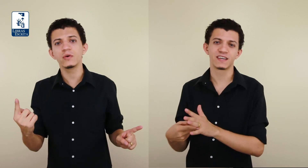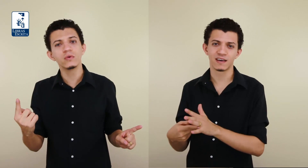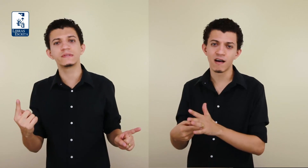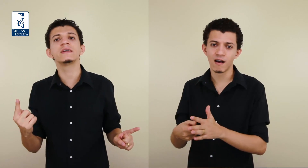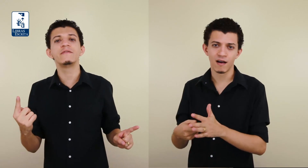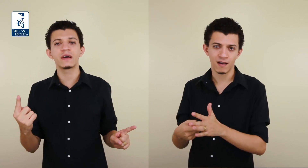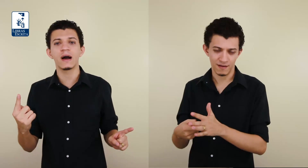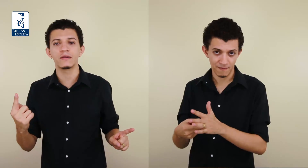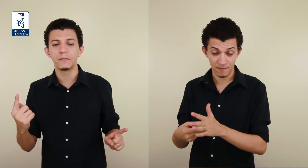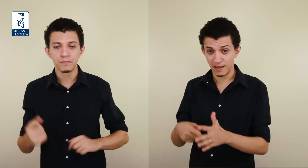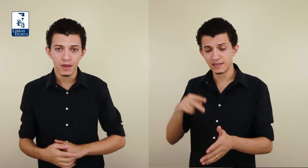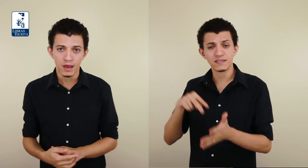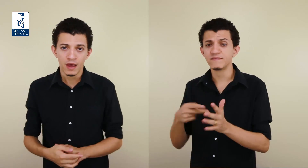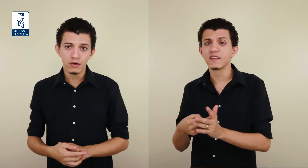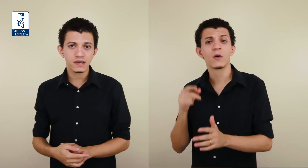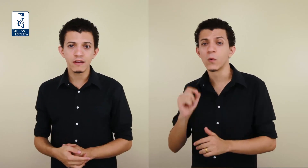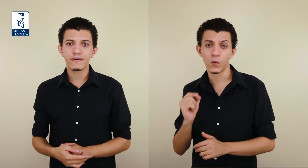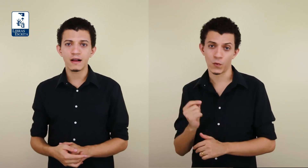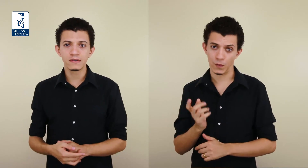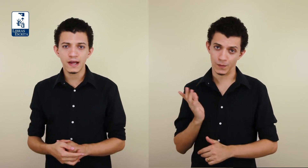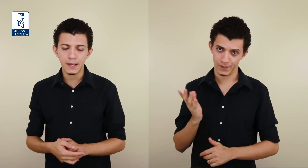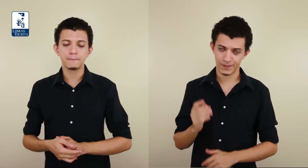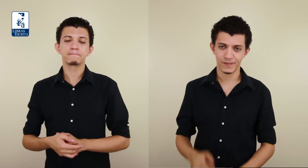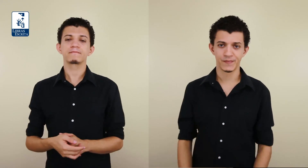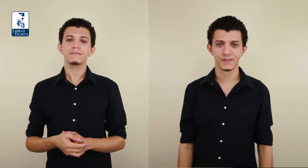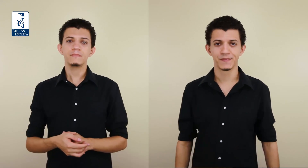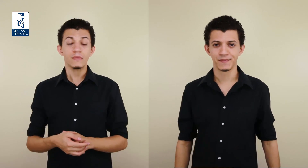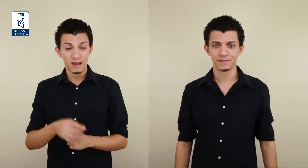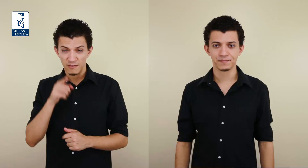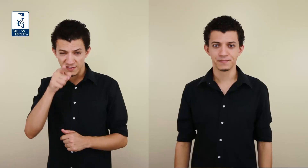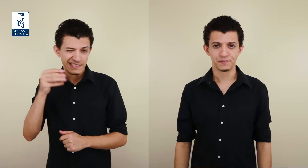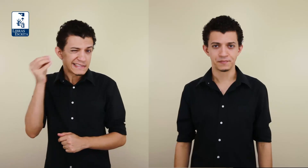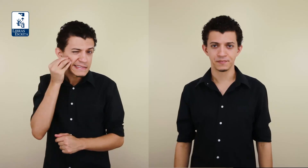um significado. E o significado seria: